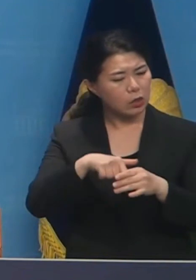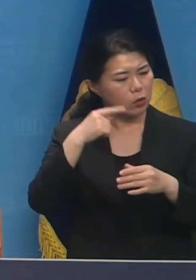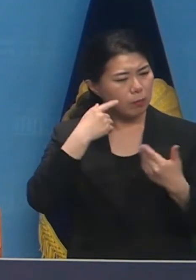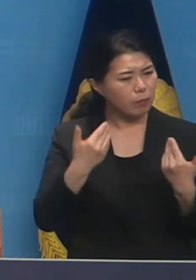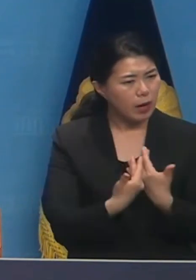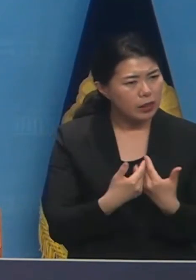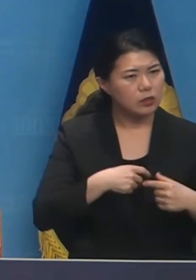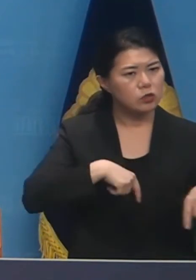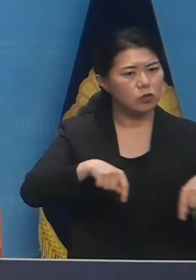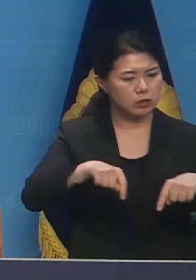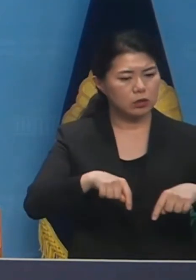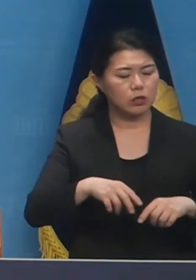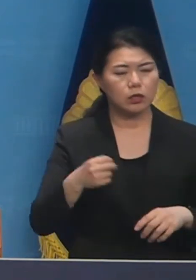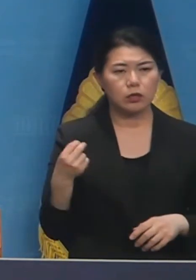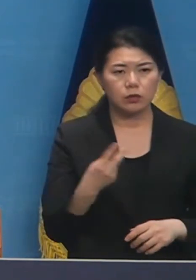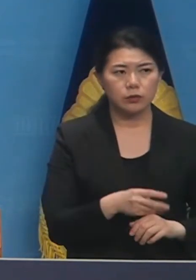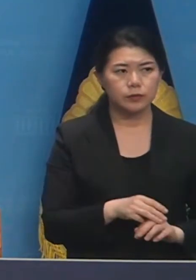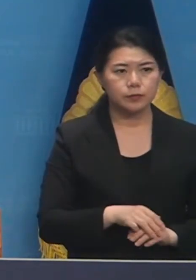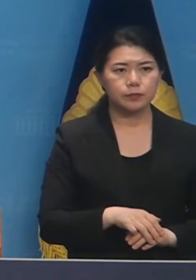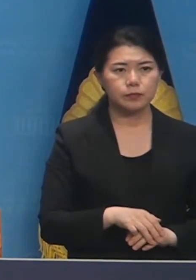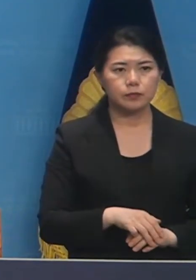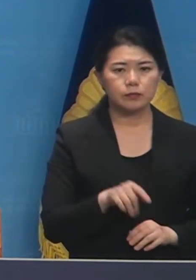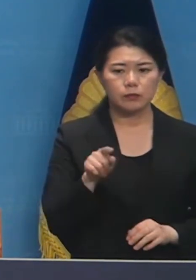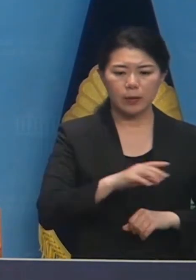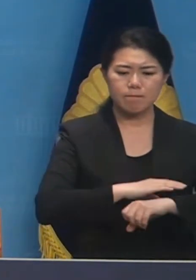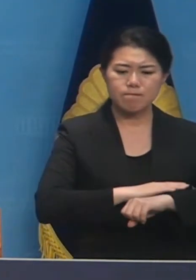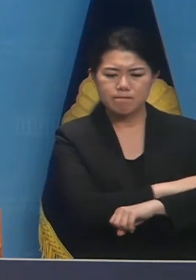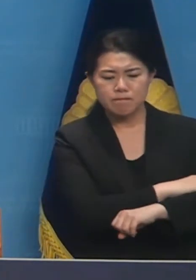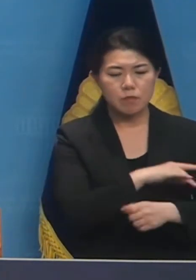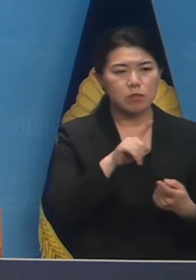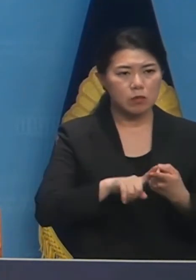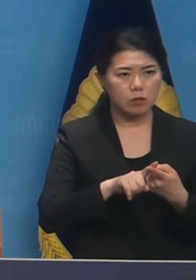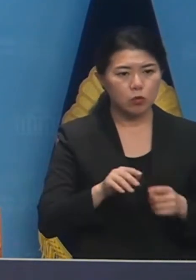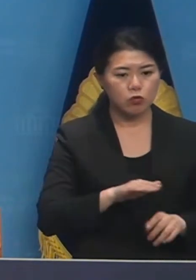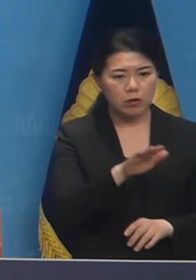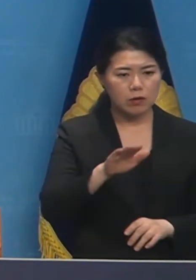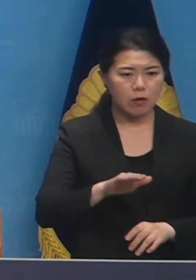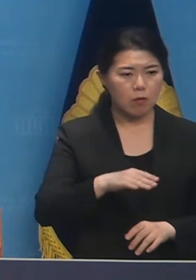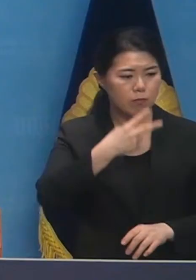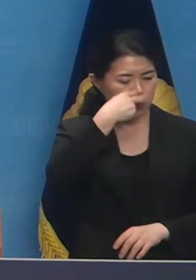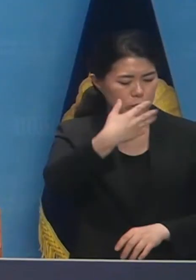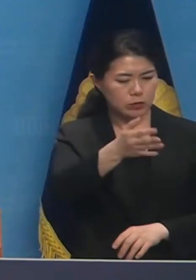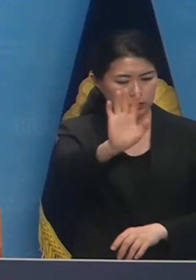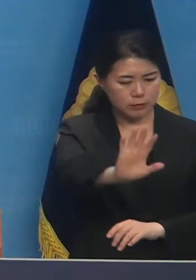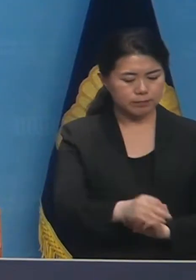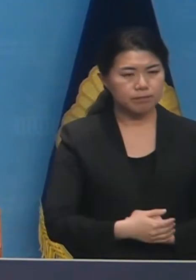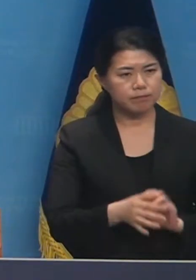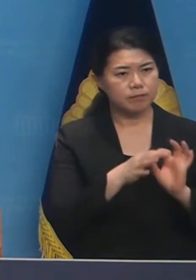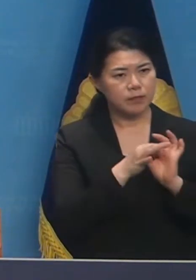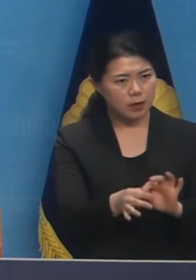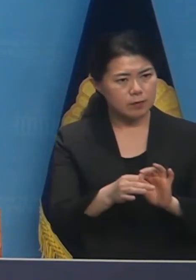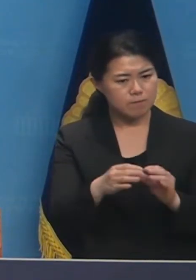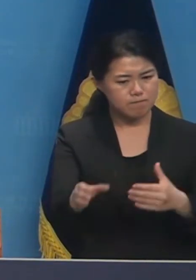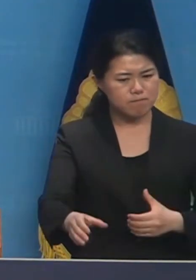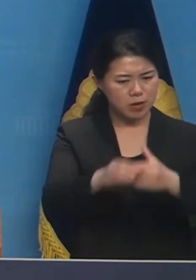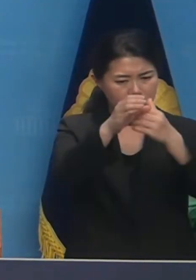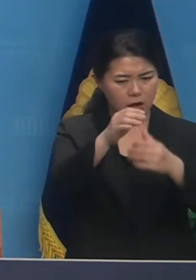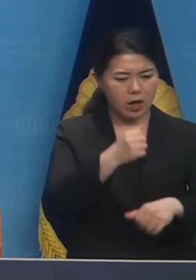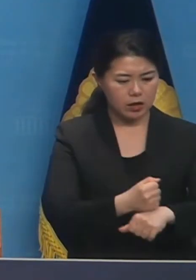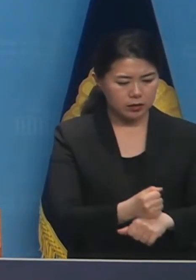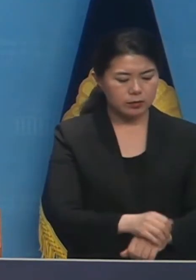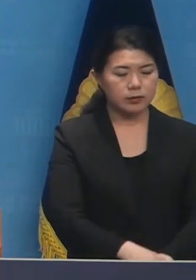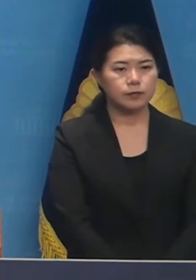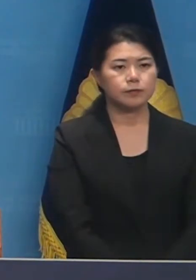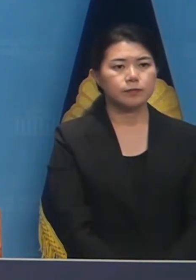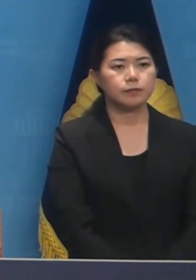정책, 반기독교 이런 공권력 남용에 대하여 우리는 결코 좌시하지 않고 계속 맞대응할 것임을 이